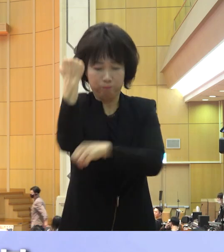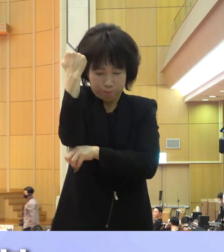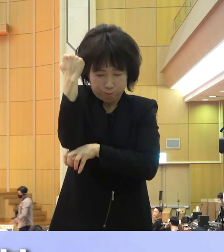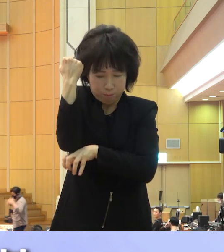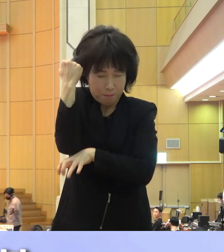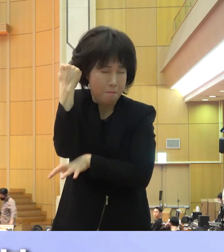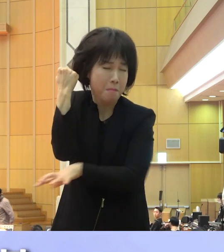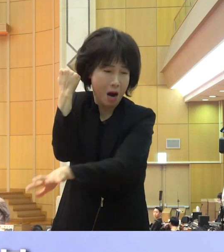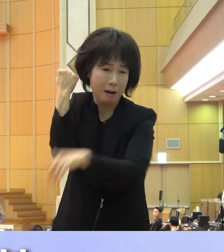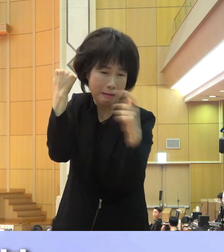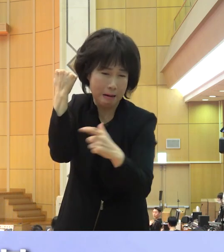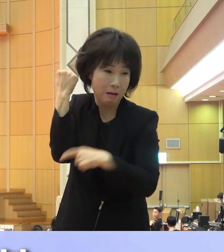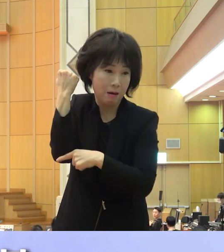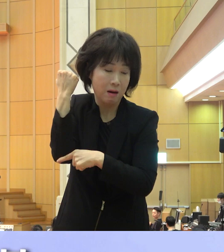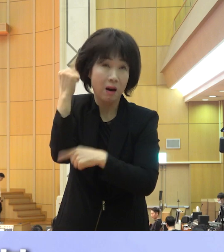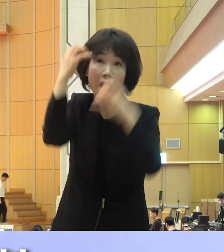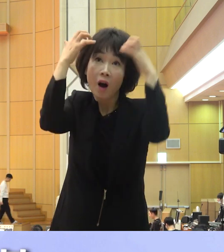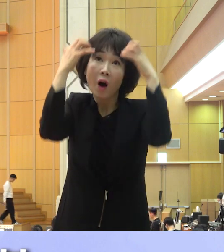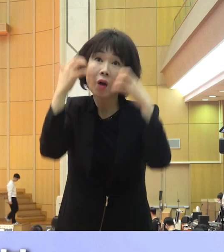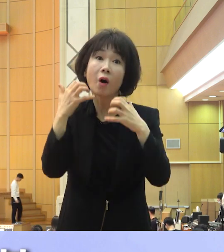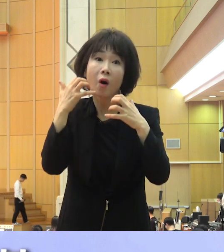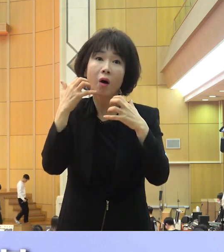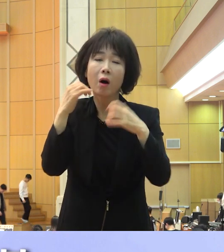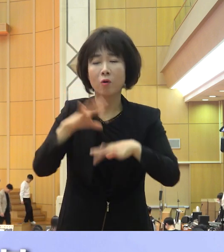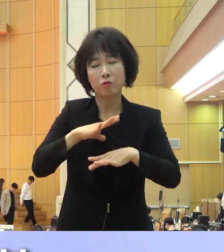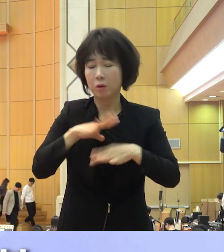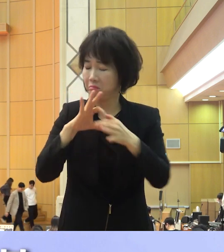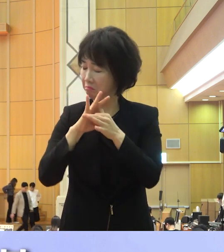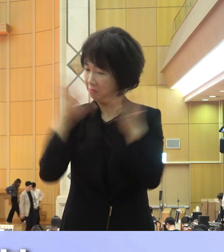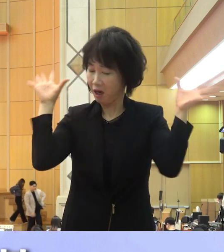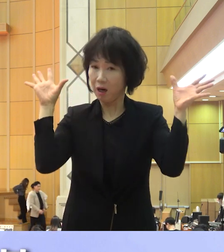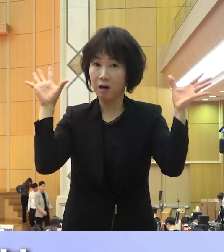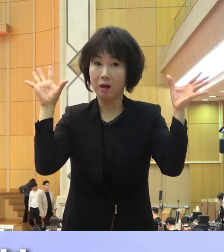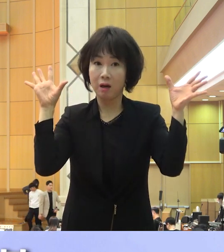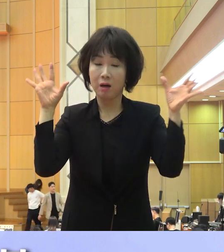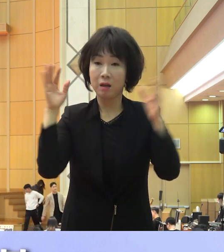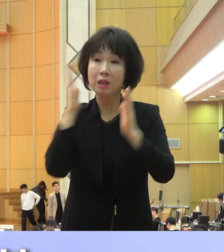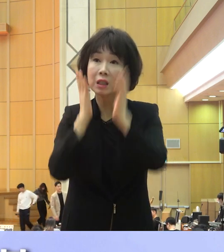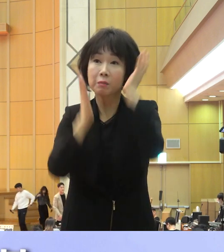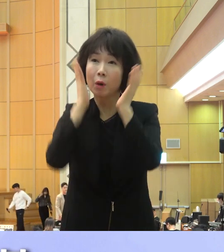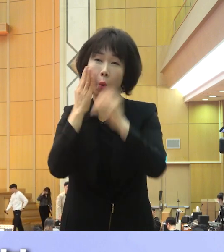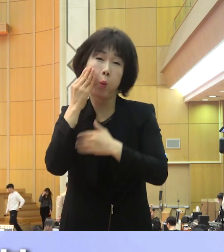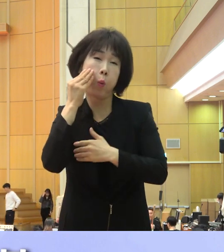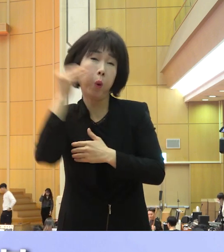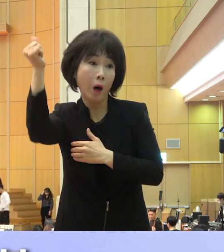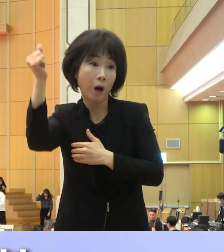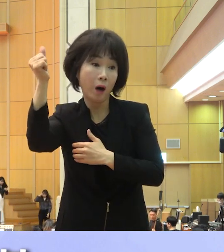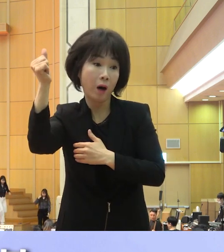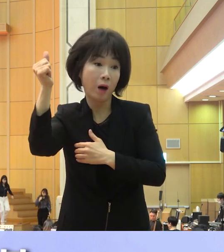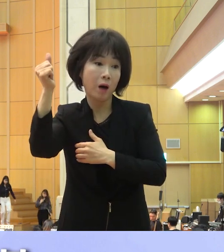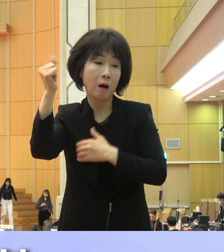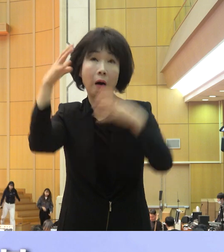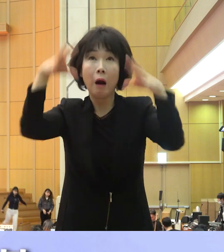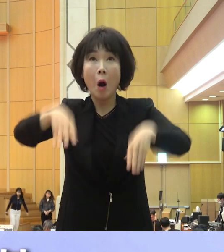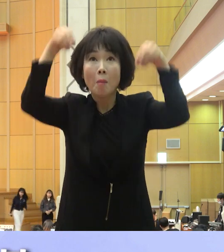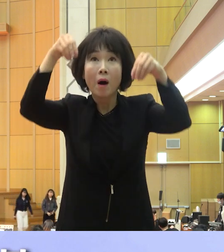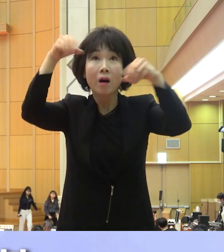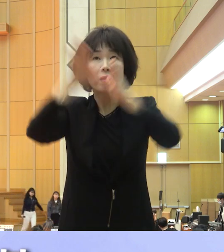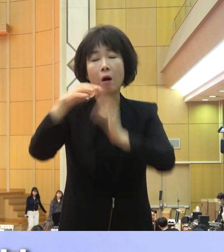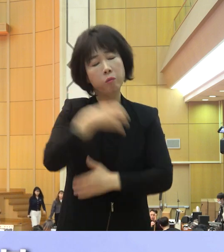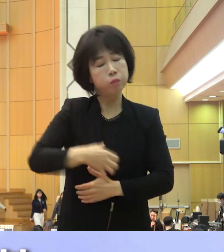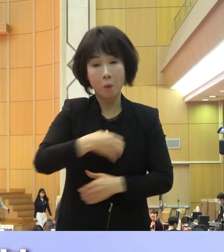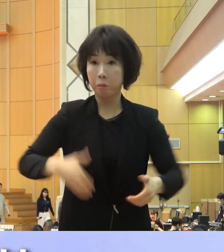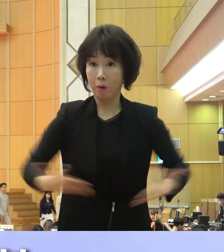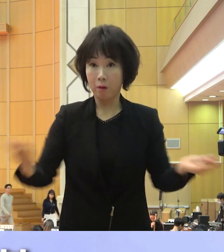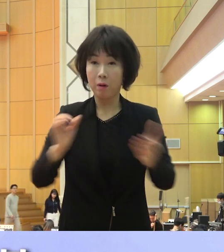뿌리를 강변에 뻗치고 더위가 올지라도 두려워 아니하며 그 입이 청청하며 가무는 해에도 걱정이